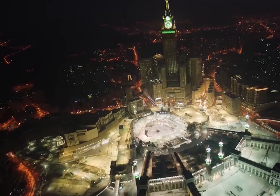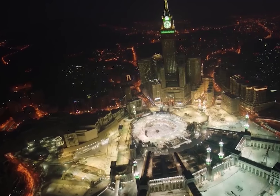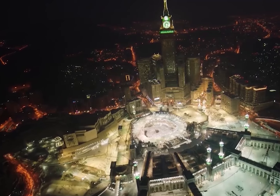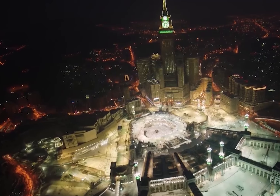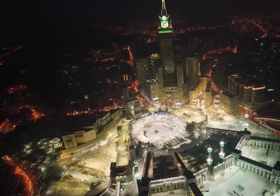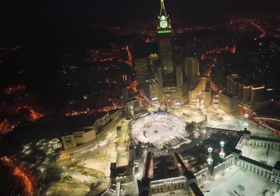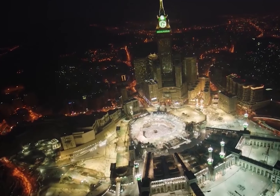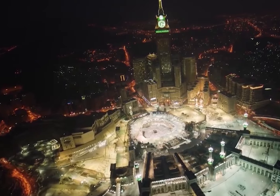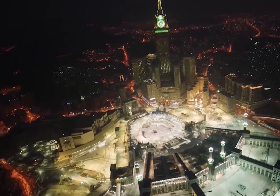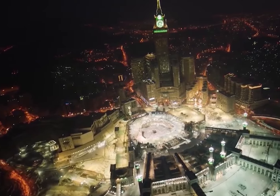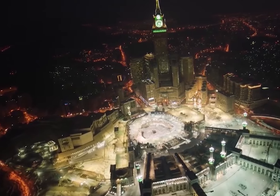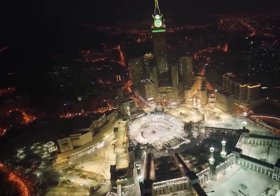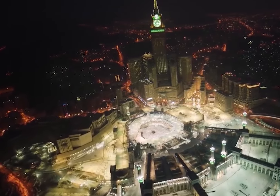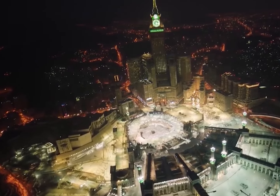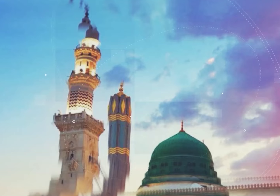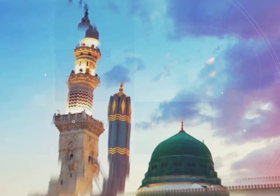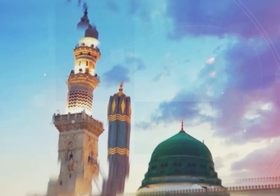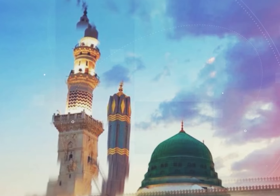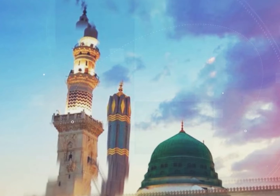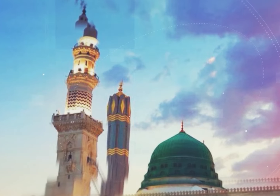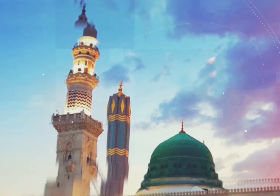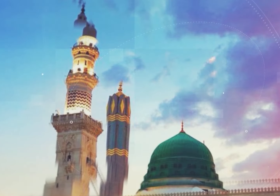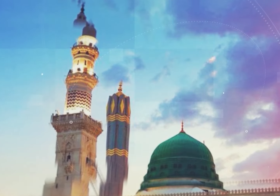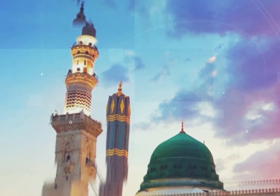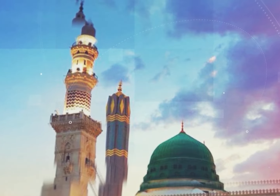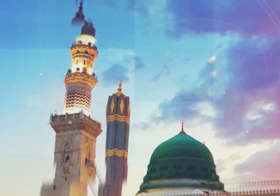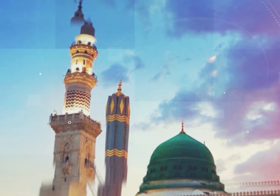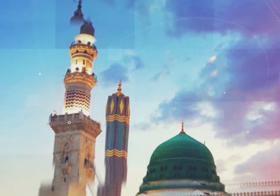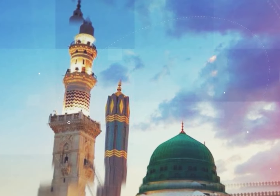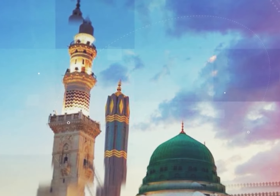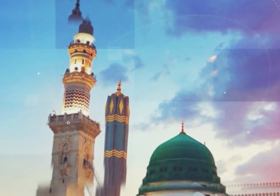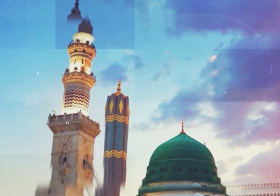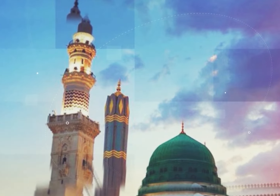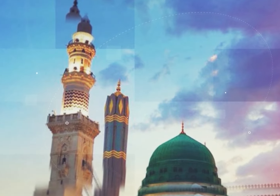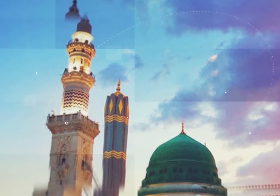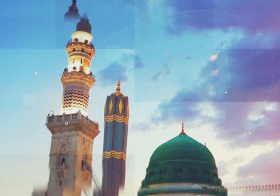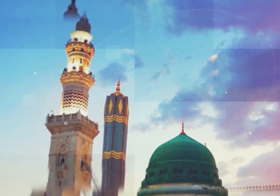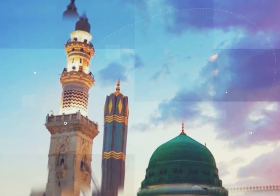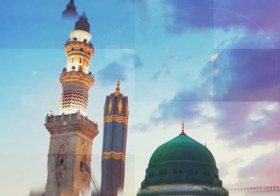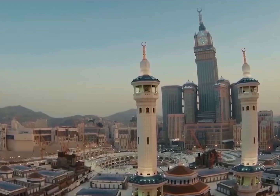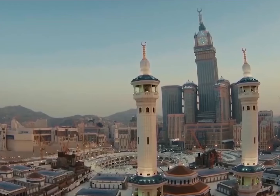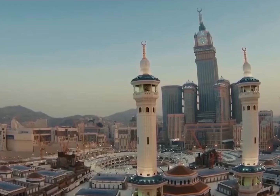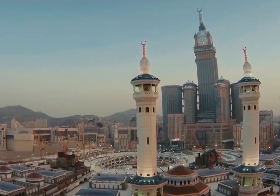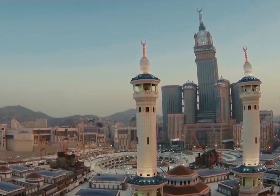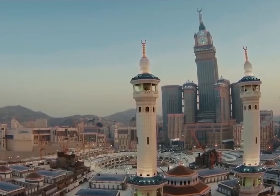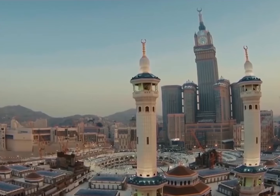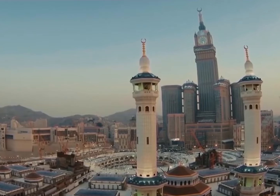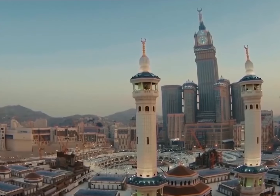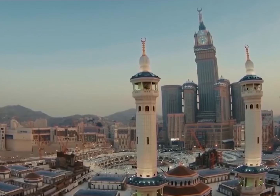الحمدللہ رب العالمین والصلاة والسلام علی سید الانبیاء والمرسلین اما بعد فاعود